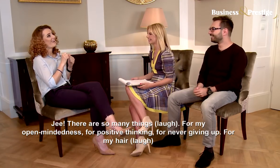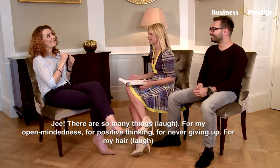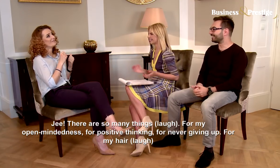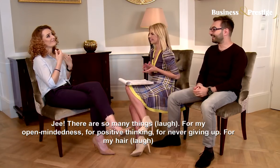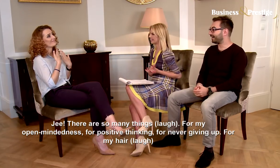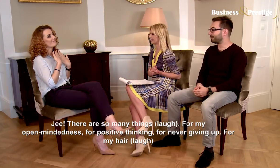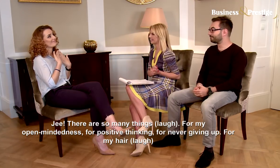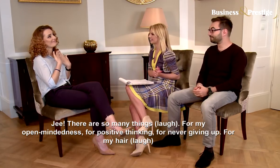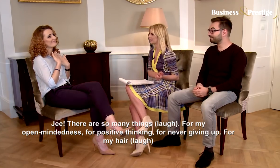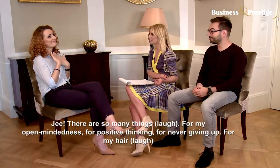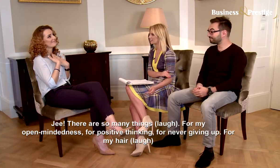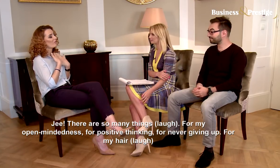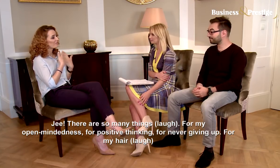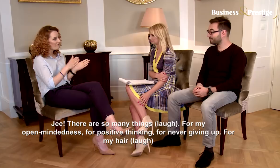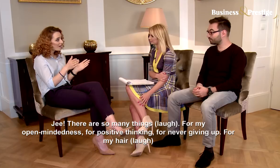Za